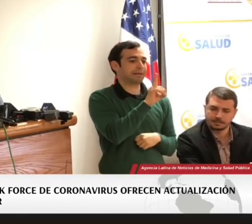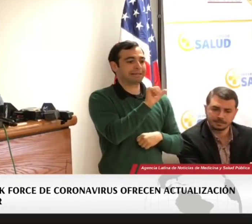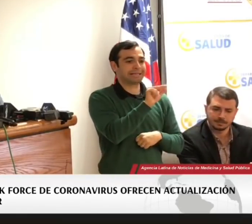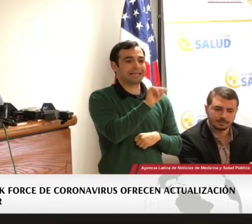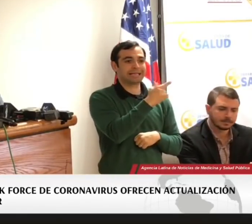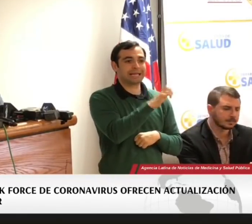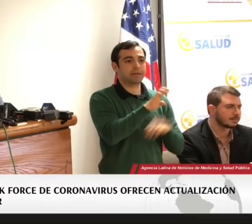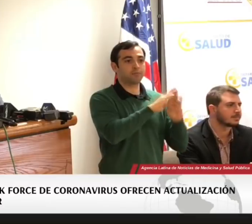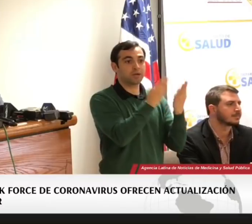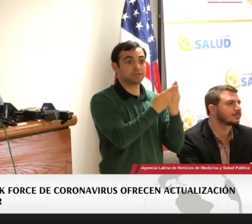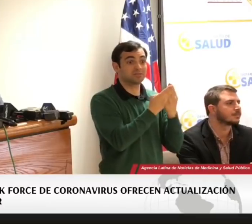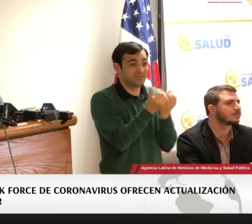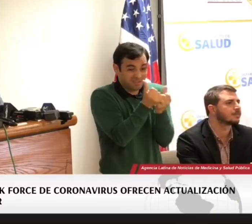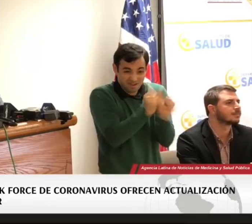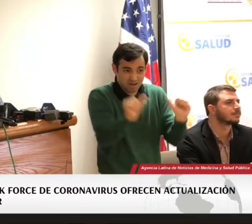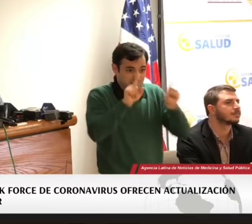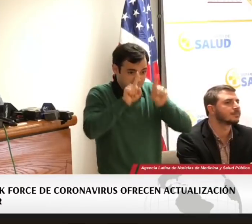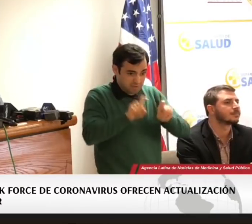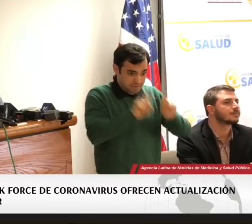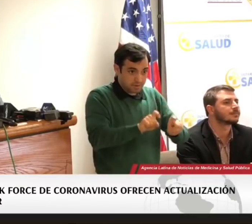los reactivos que tuvieran fueran